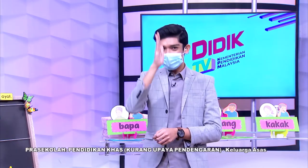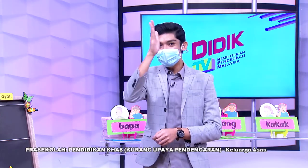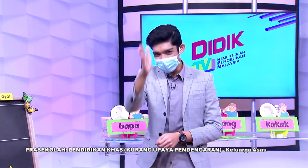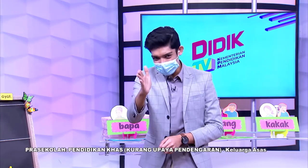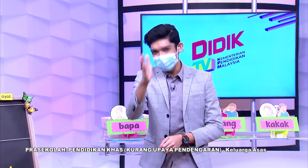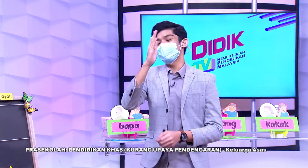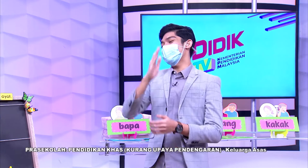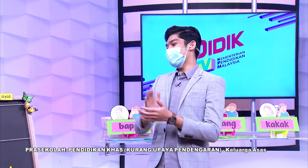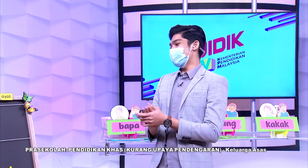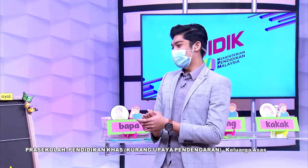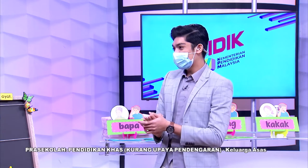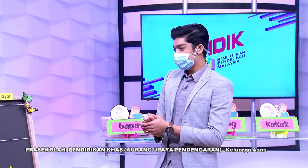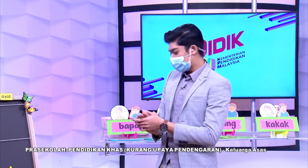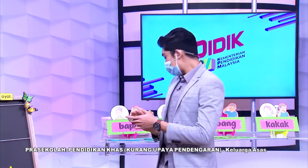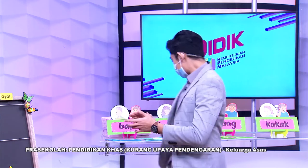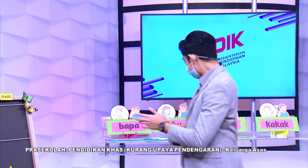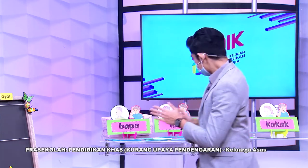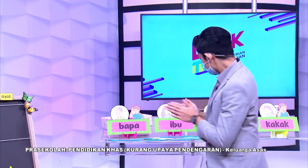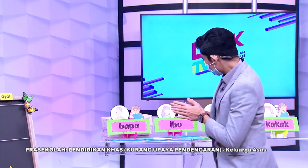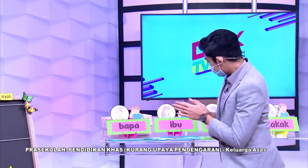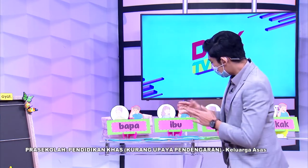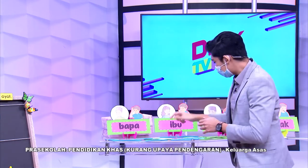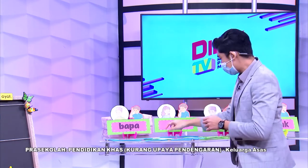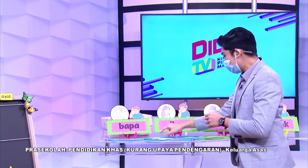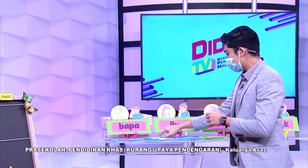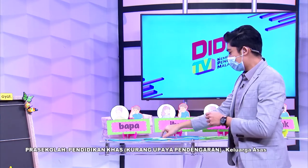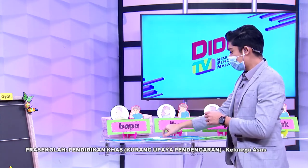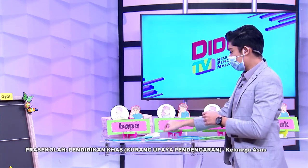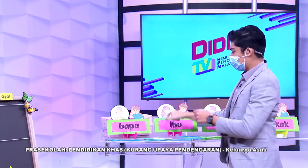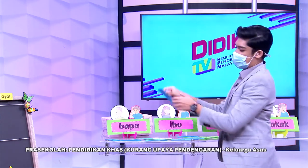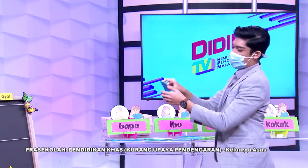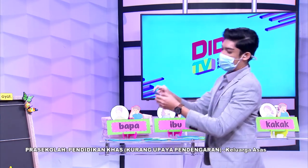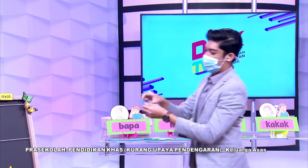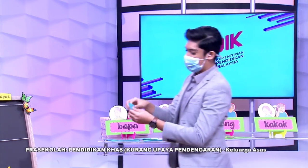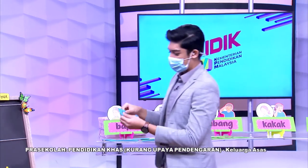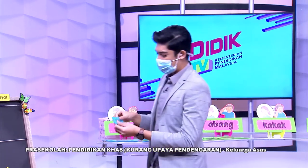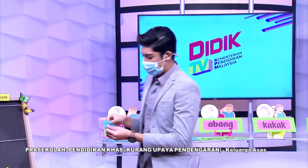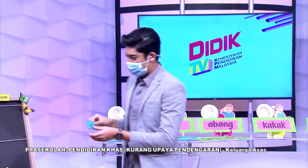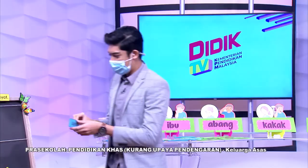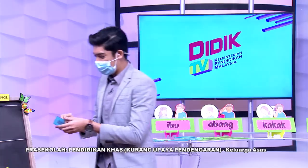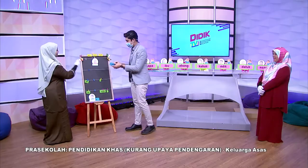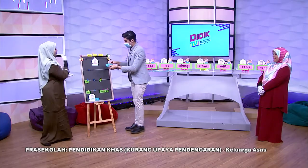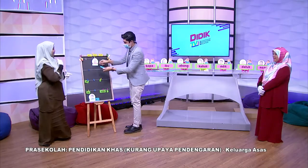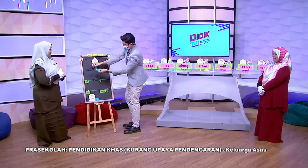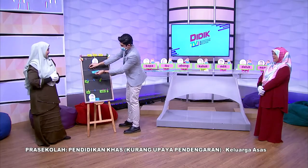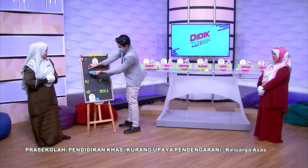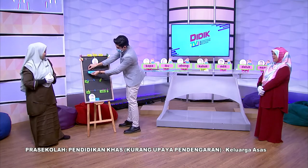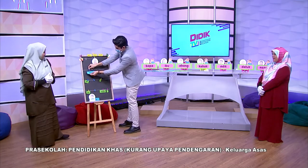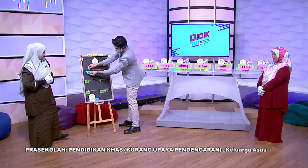dokter cinta pencobaan sini ini dia wah bertoge letak yang kedua yang